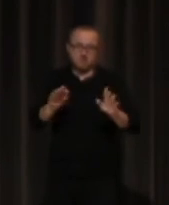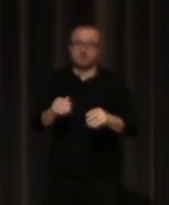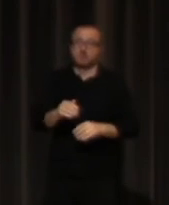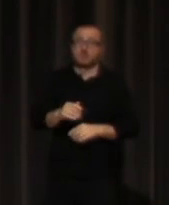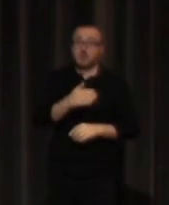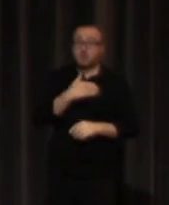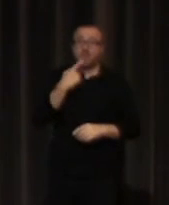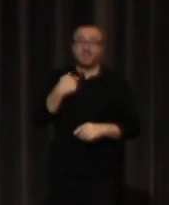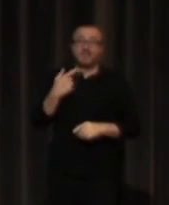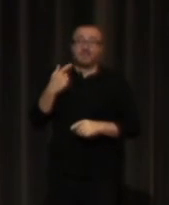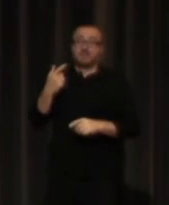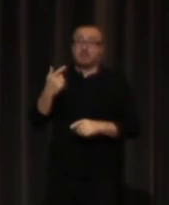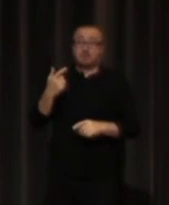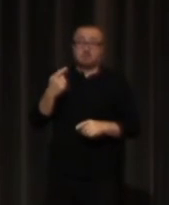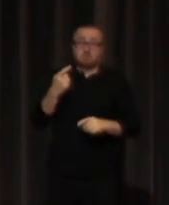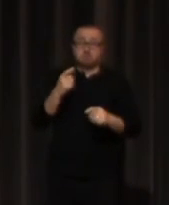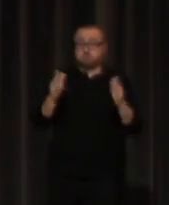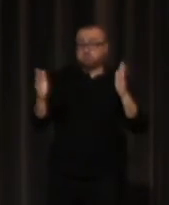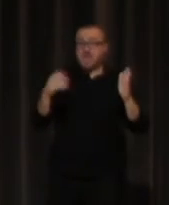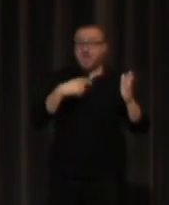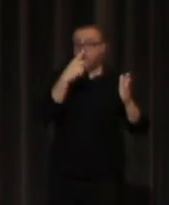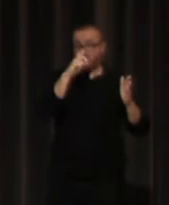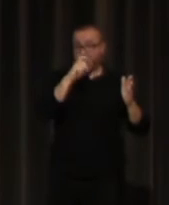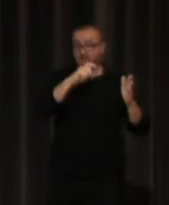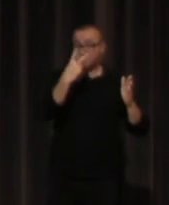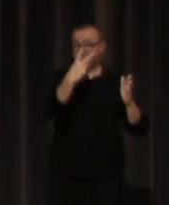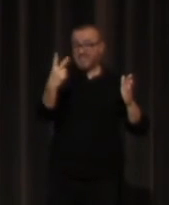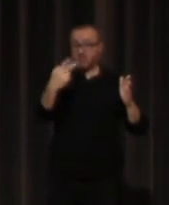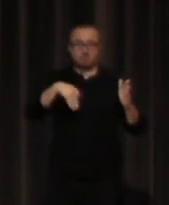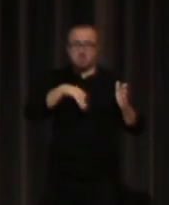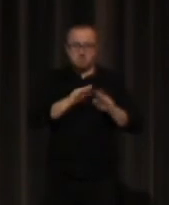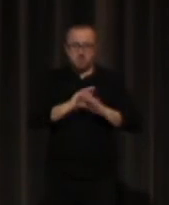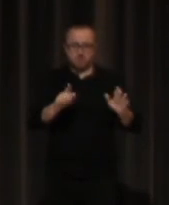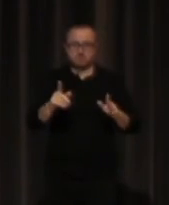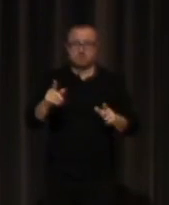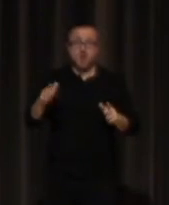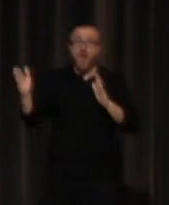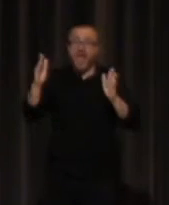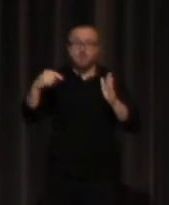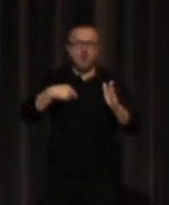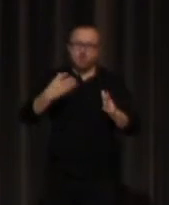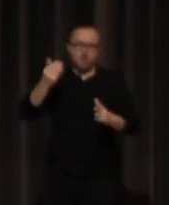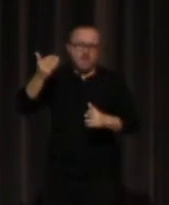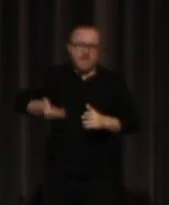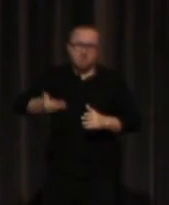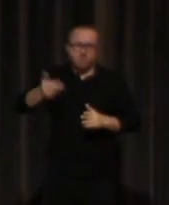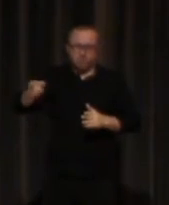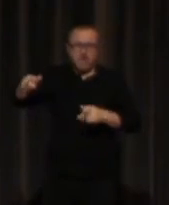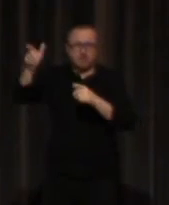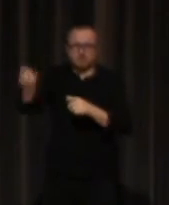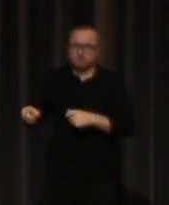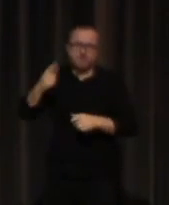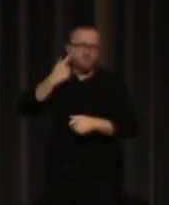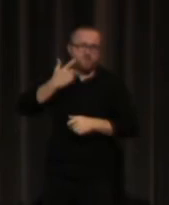tenia ben bé 22 anys i és un dels poetes més importants de la meva llengua. Va aconseguir fer-ho, tot